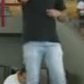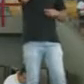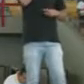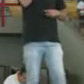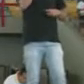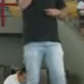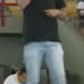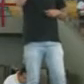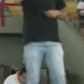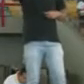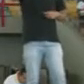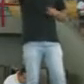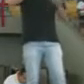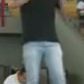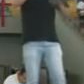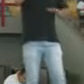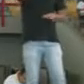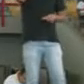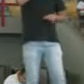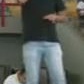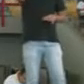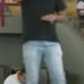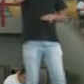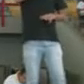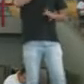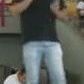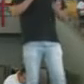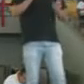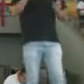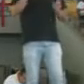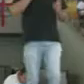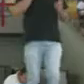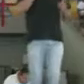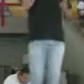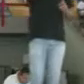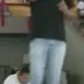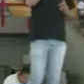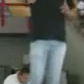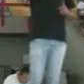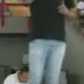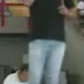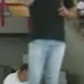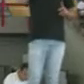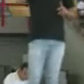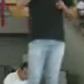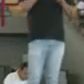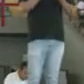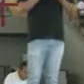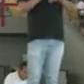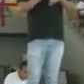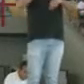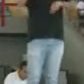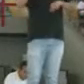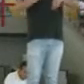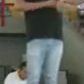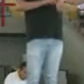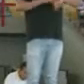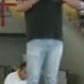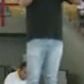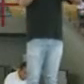1h10, às vezes 50 minutos. Não devemos passar mais de 1h15 minutos fazendo nossa redação, porque